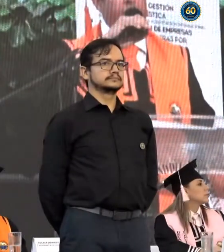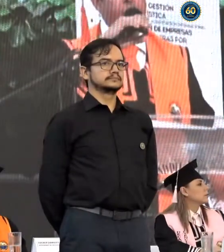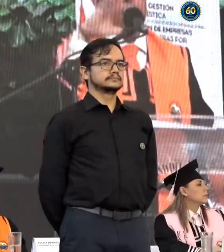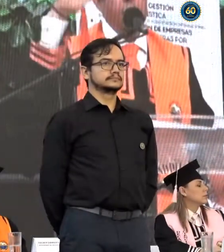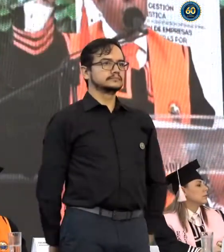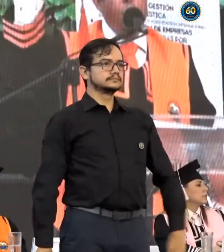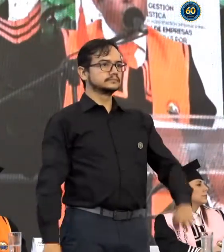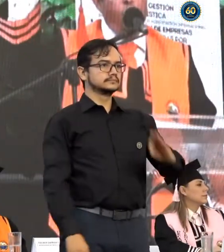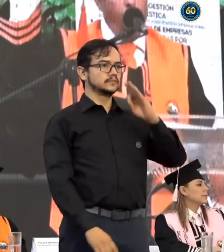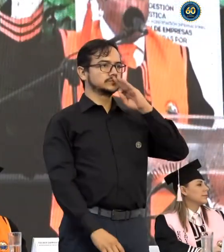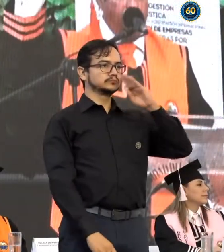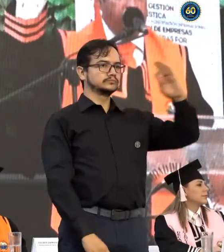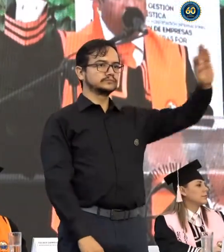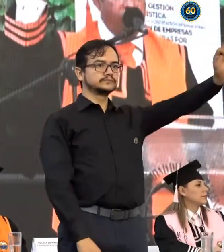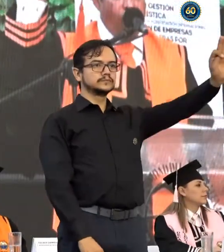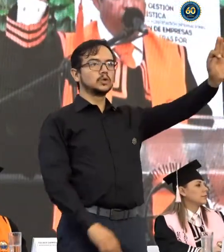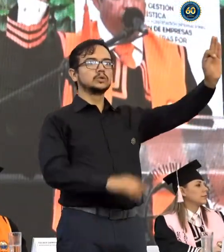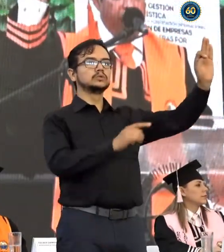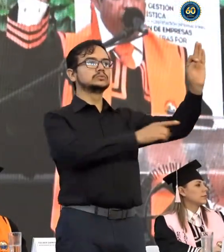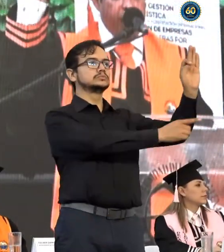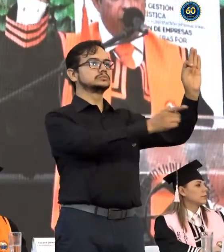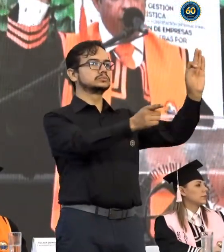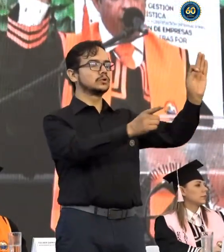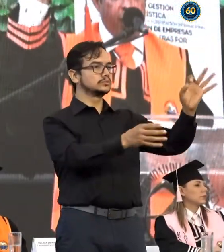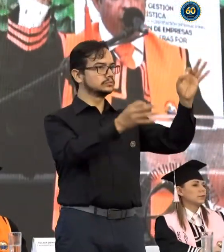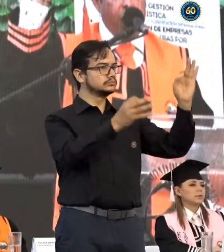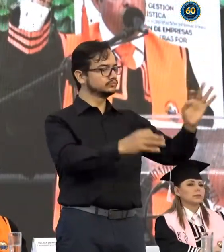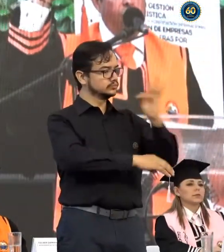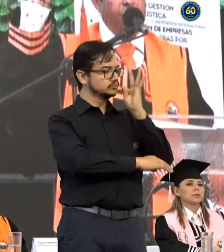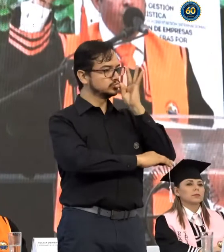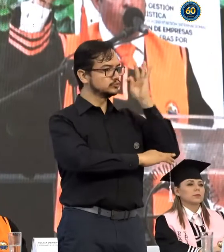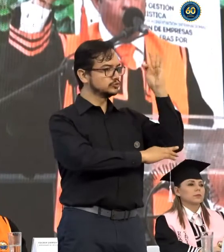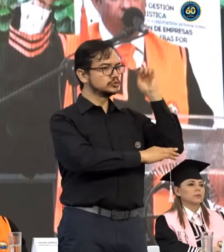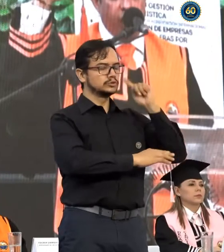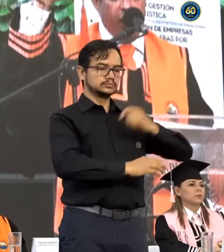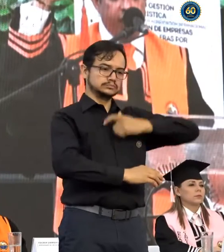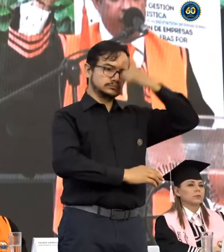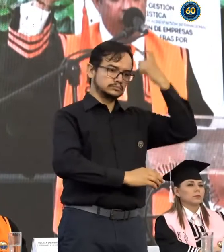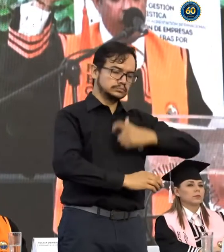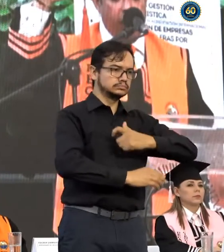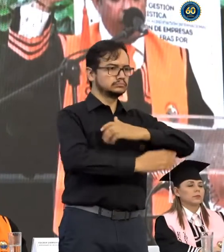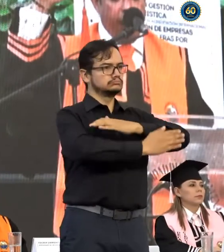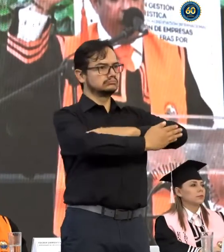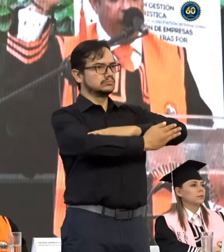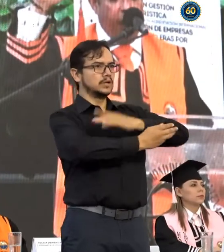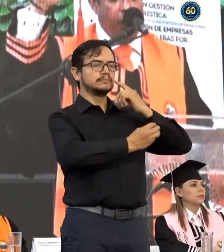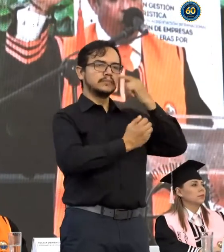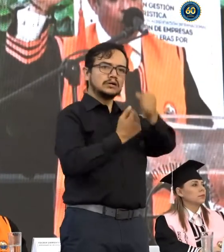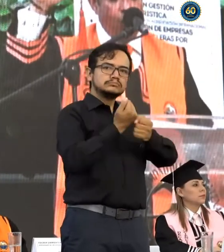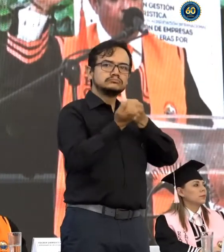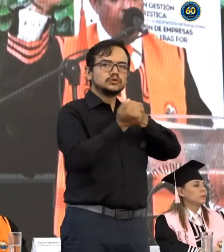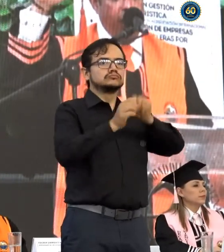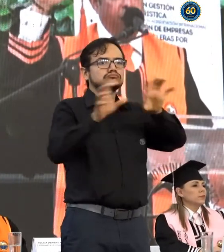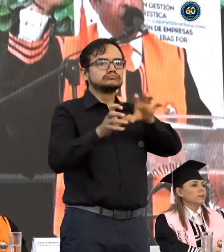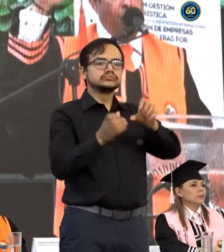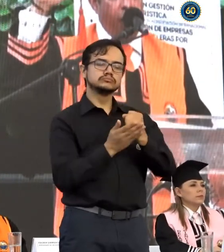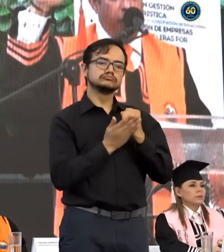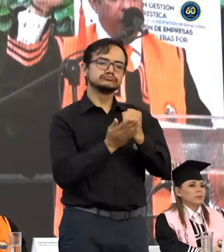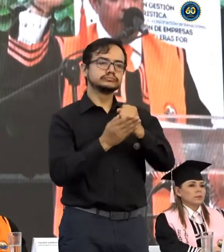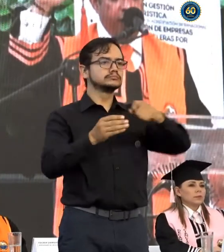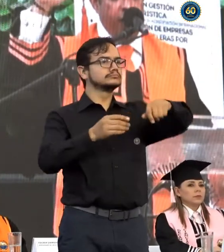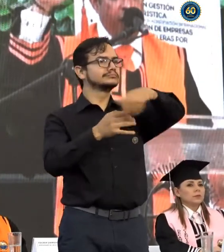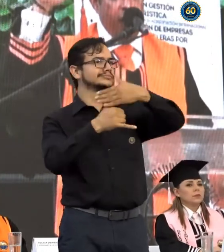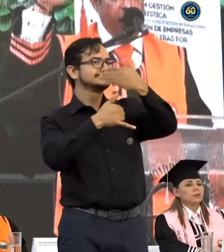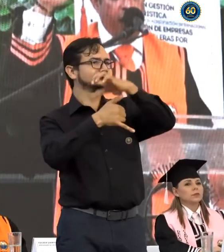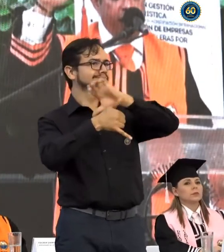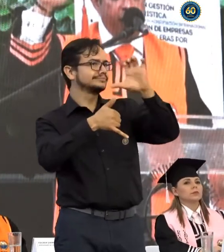jura usted solemnemente practicar su profesión con honradez trabajar para generar valor social en la región y el país y